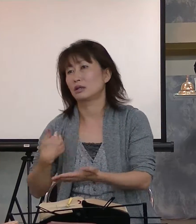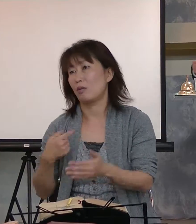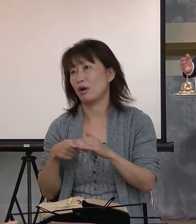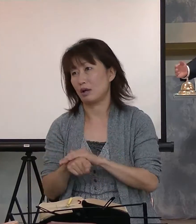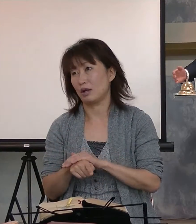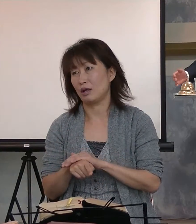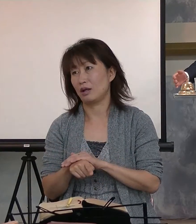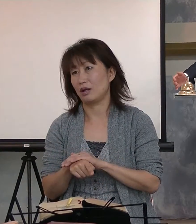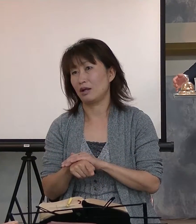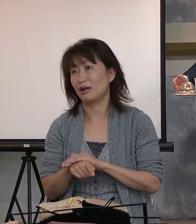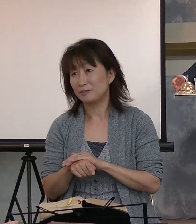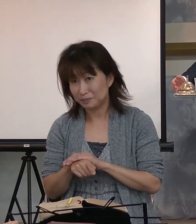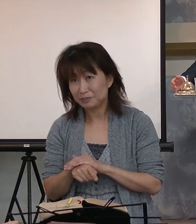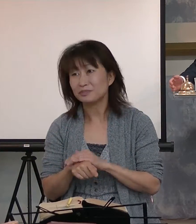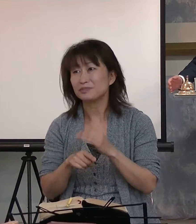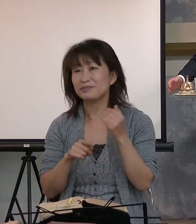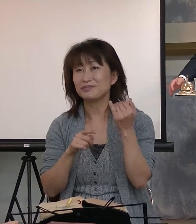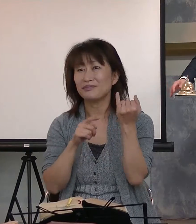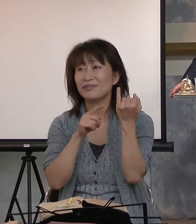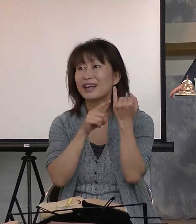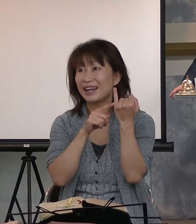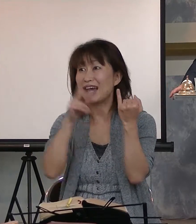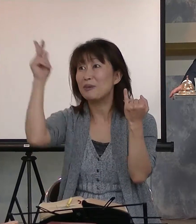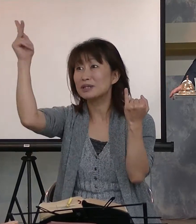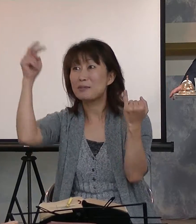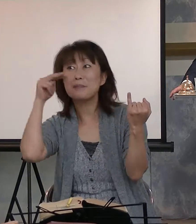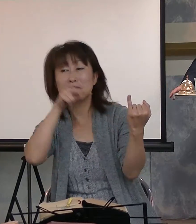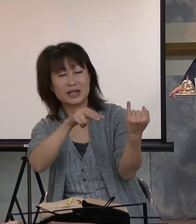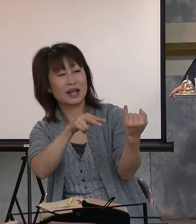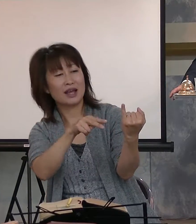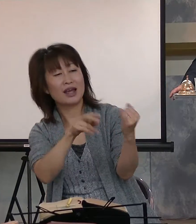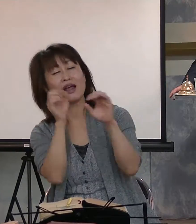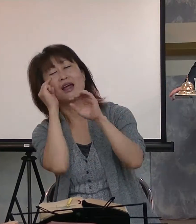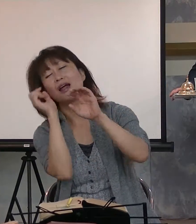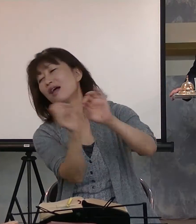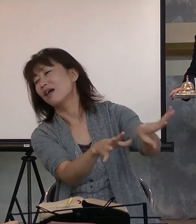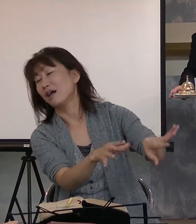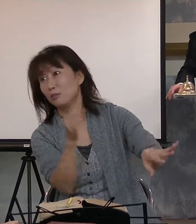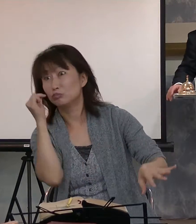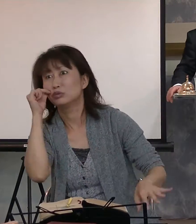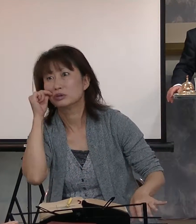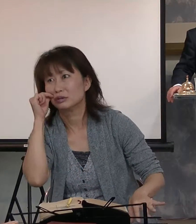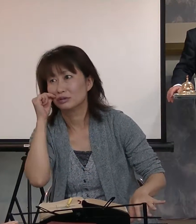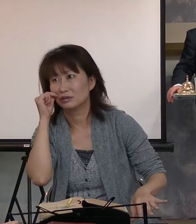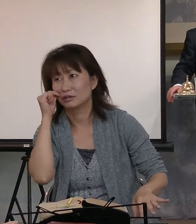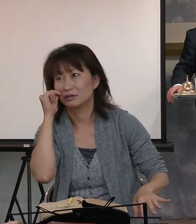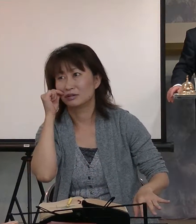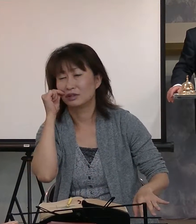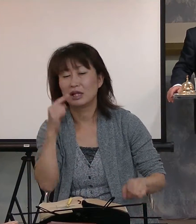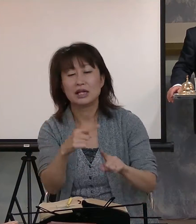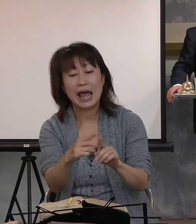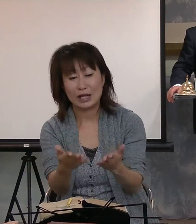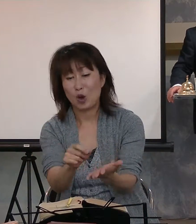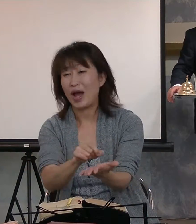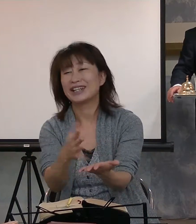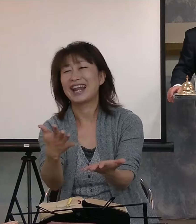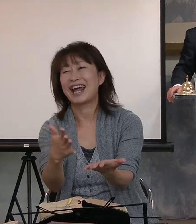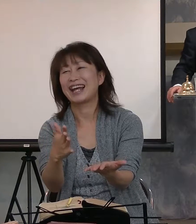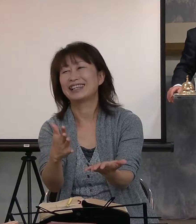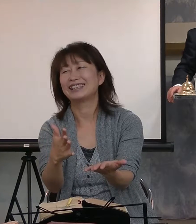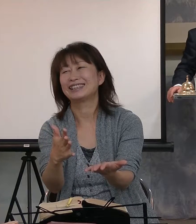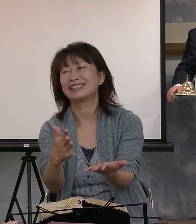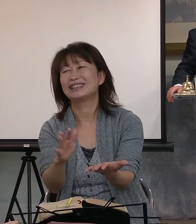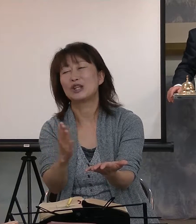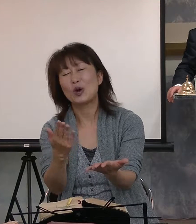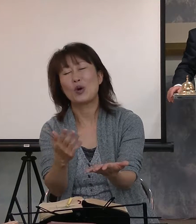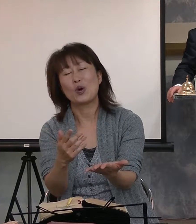た。その女性、神様が仏でしょうか？聖書は記されてないんですけども、そうじゃないと思います